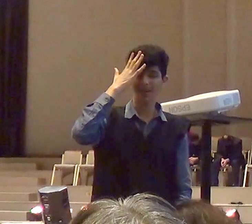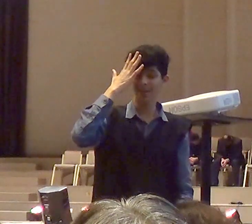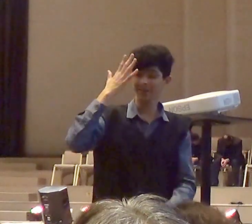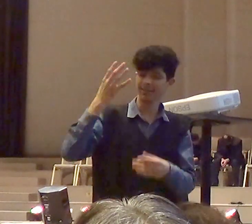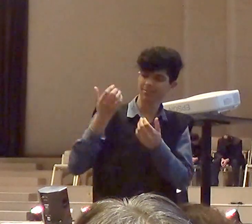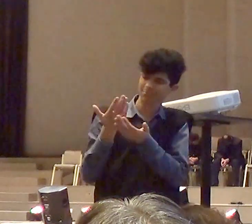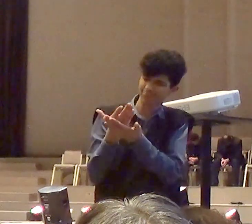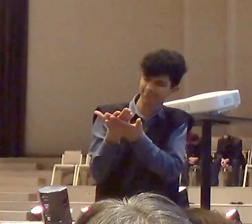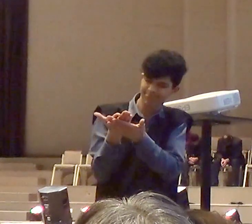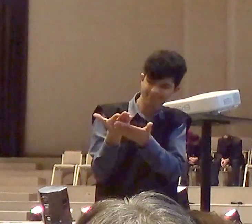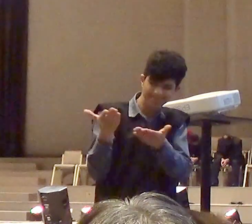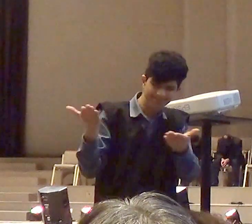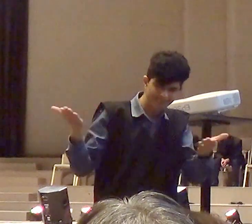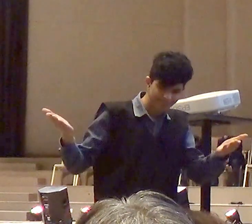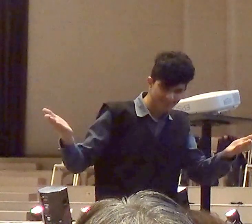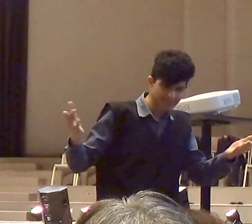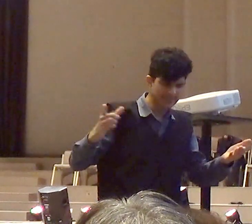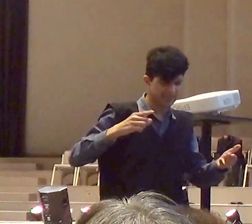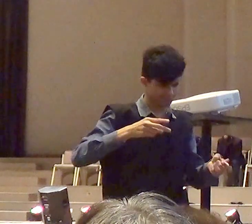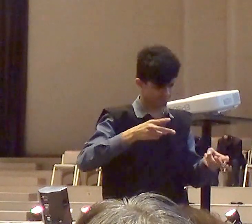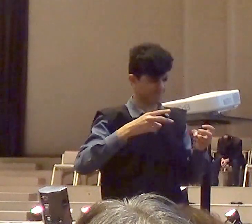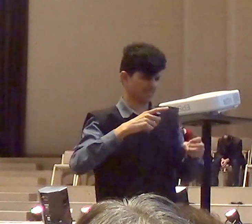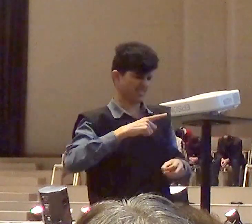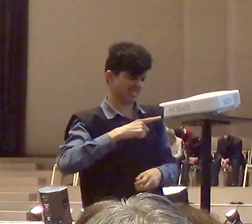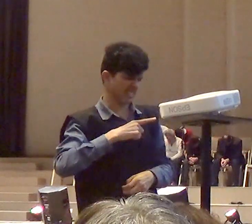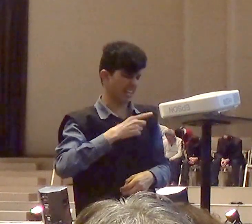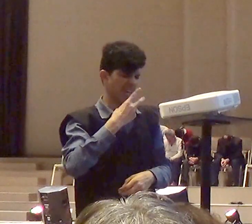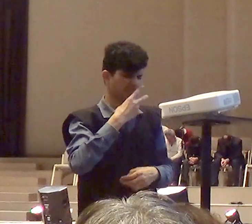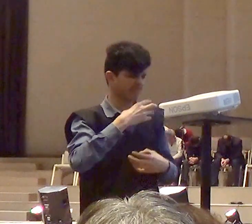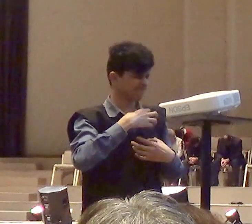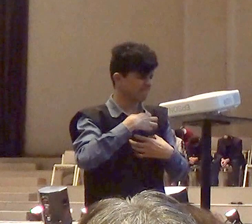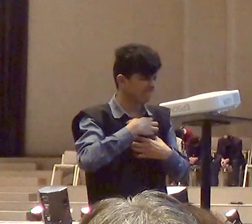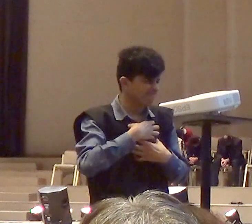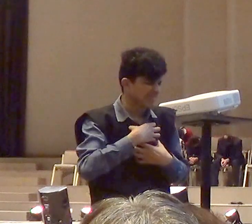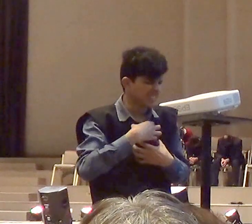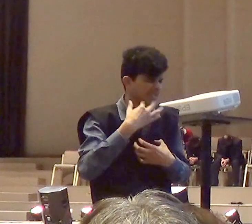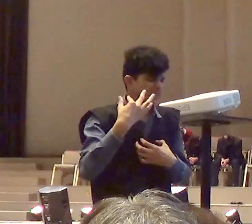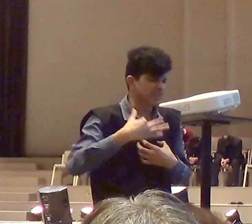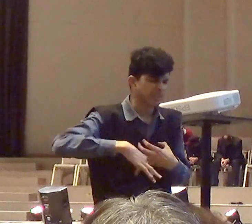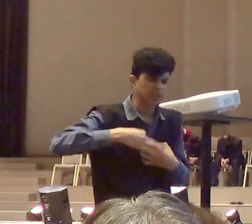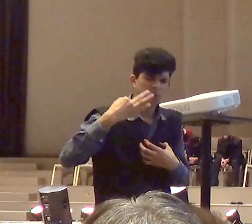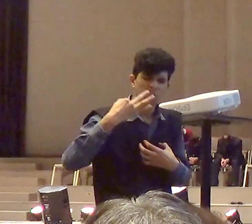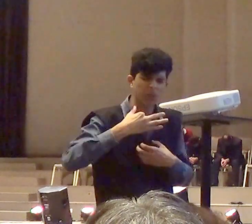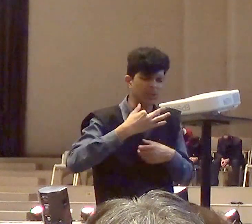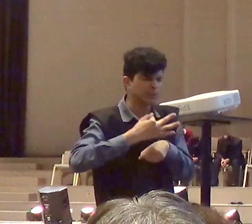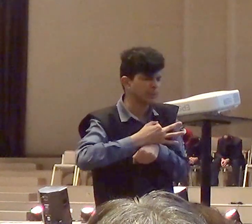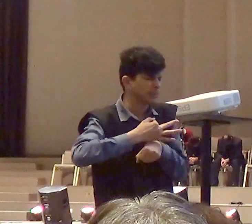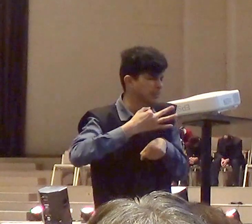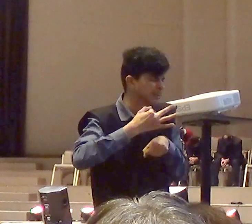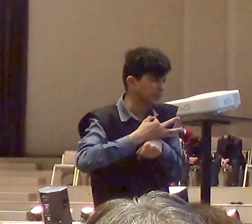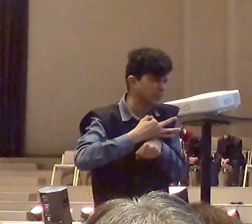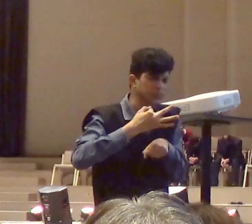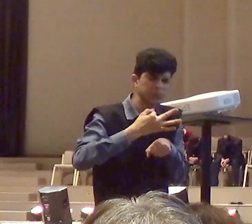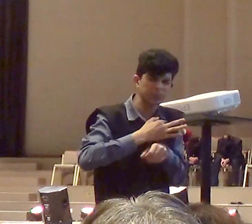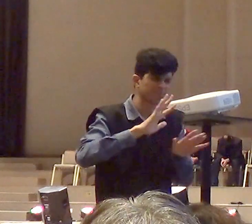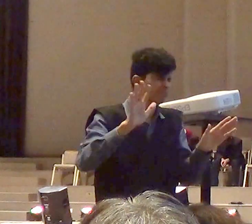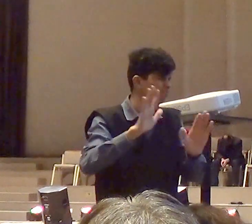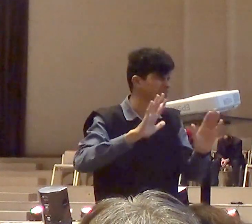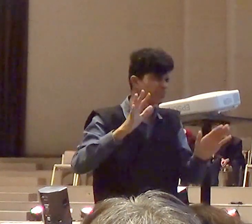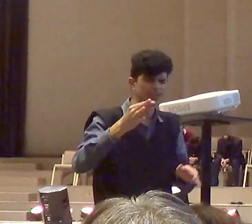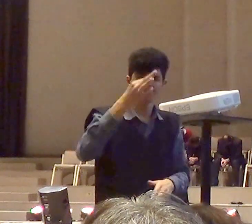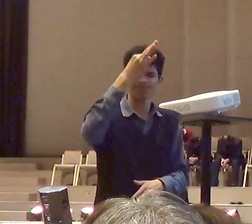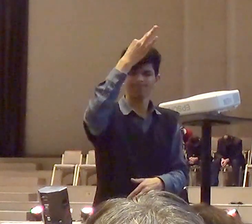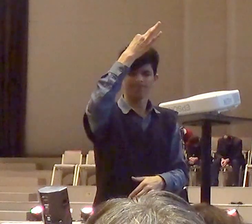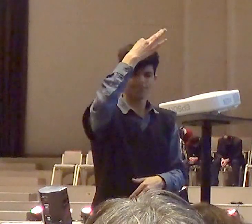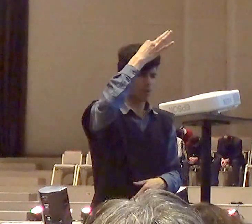o coração tá machucado tá cheio de buracos por isso eu quero te pedir senhor começa agora derramar do óleo do